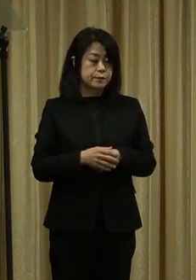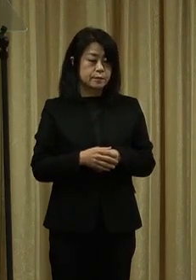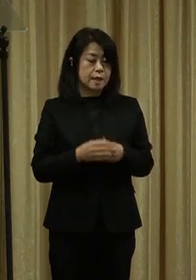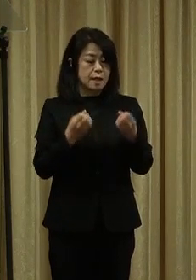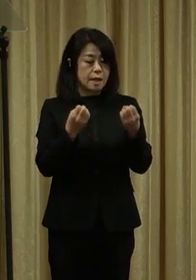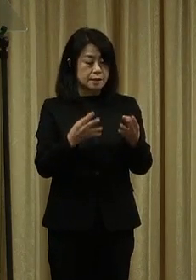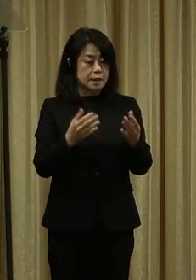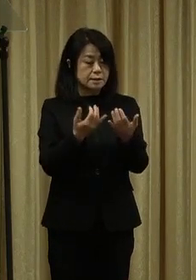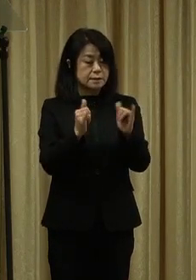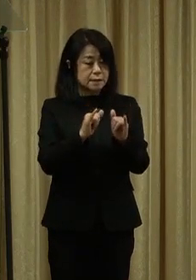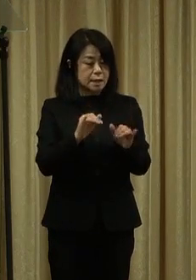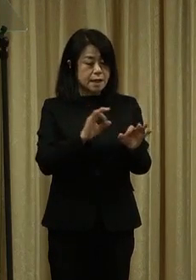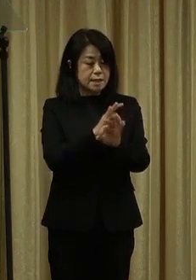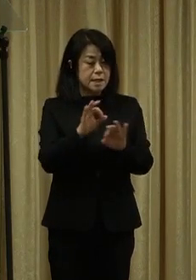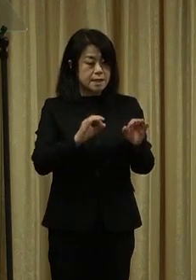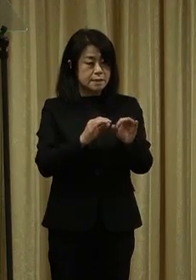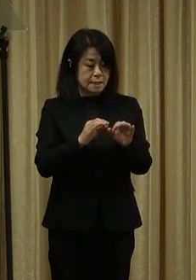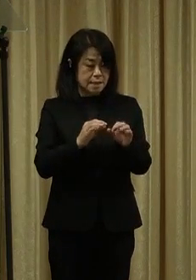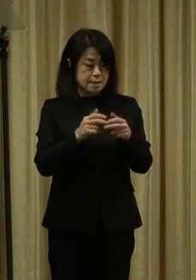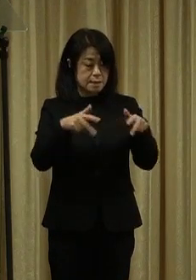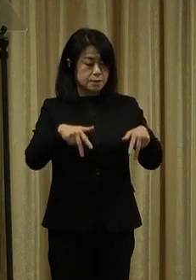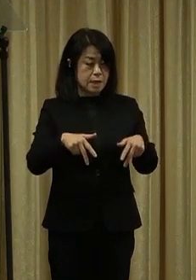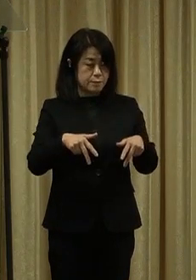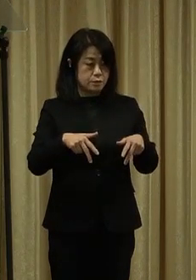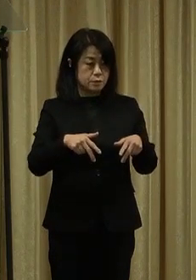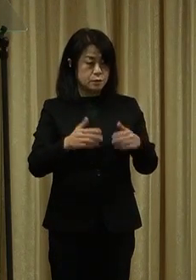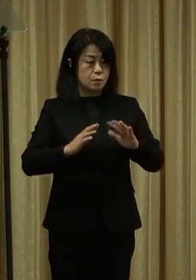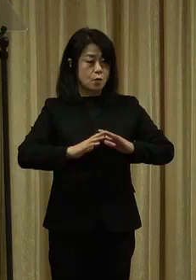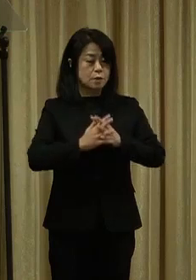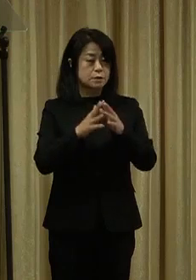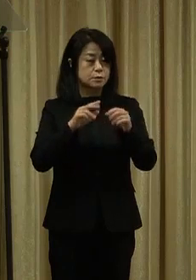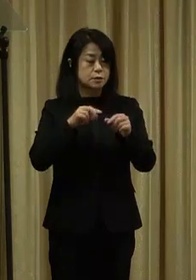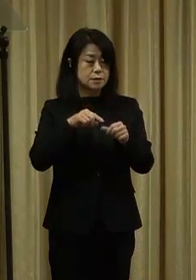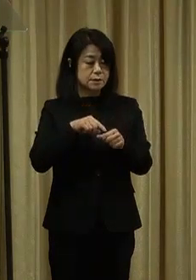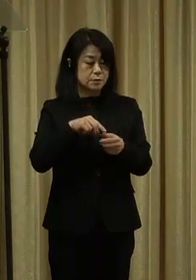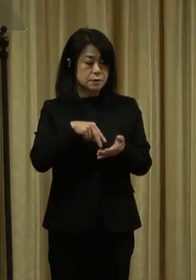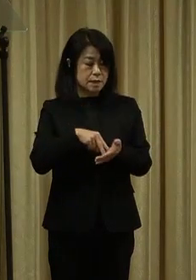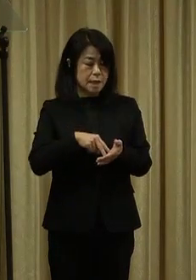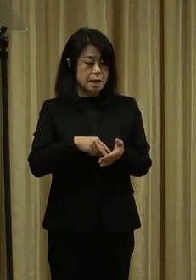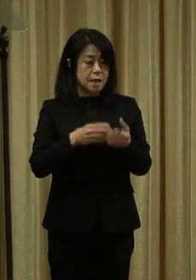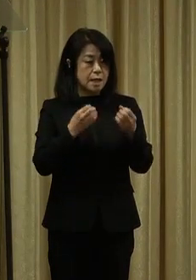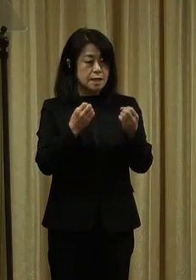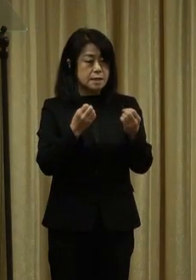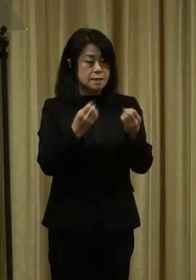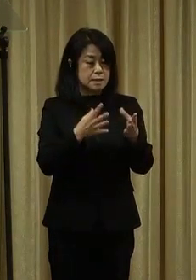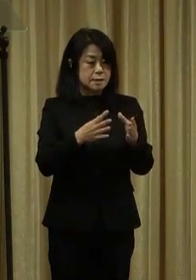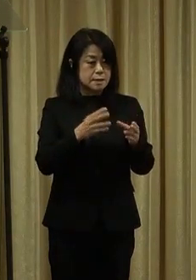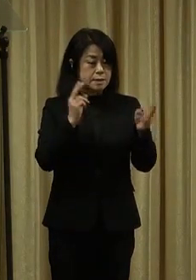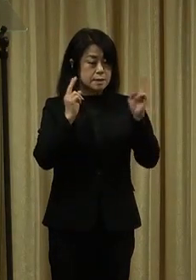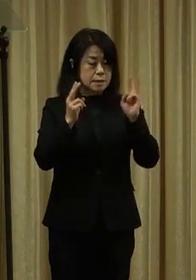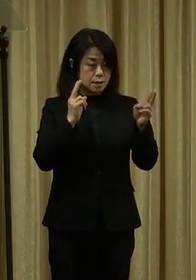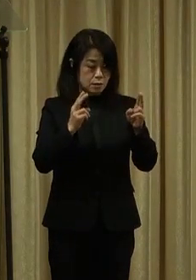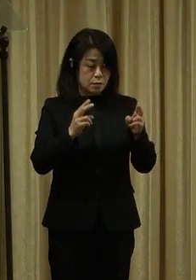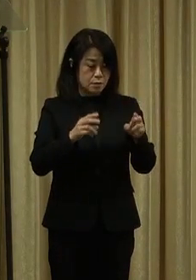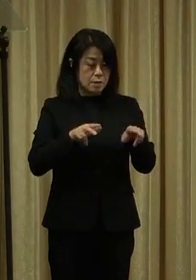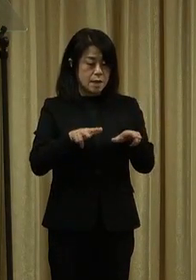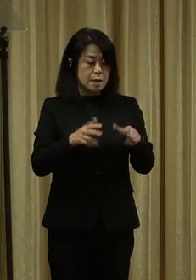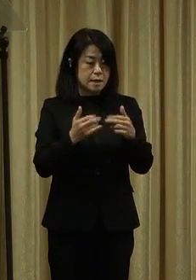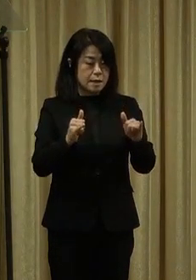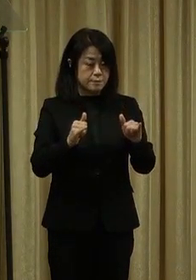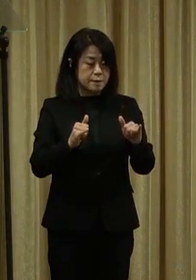新しい社会経済システムの構築として、まず新産業の創出、官民連携の推進です。